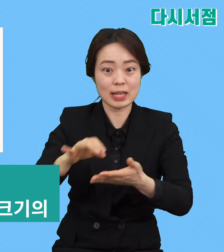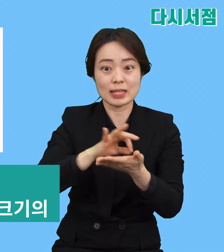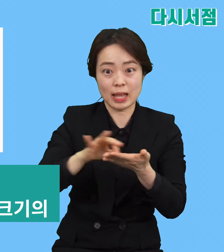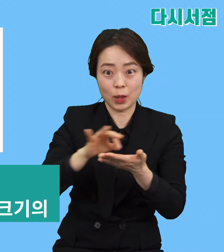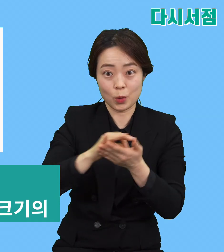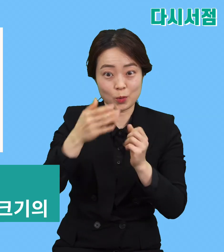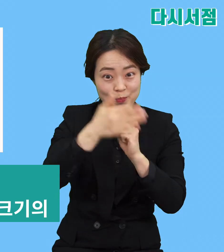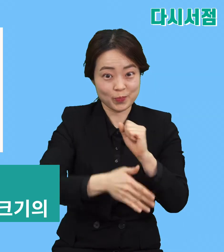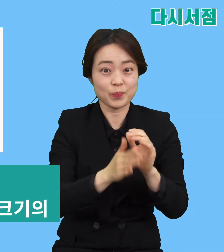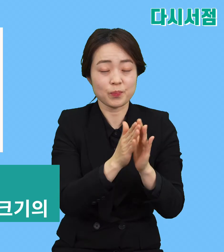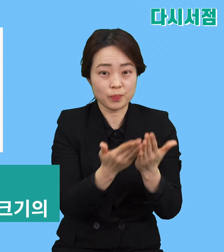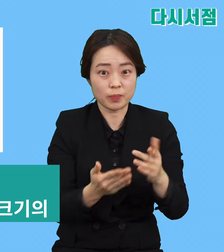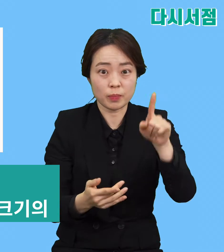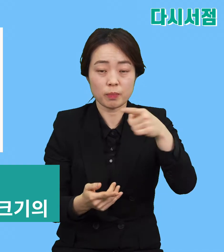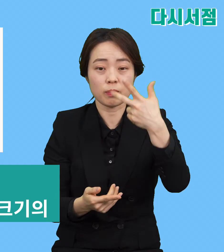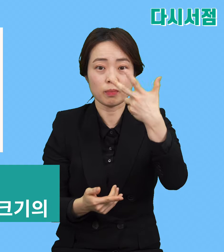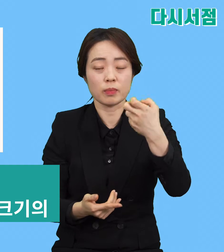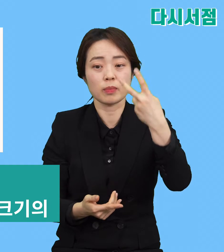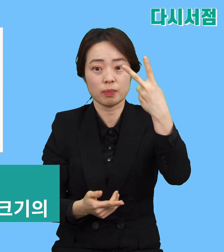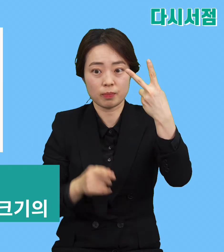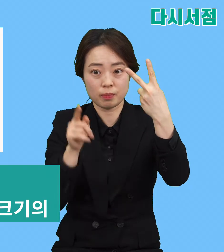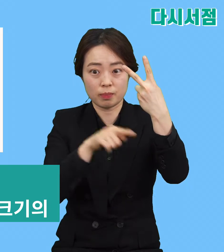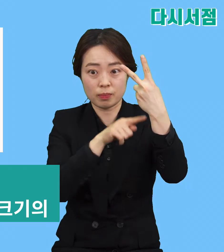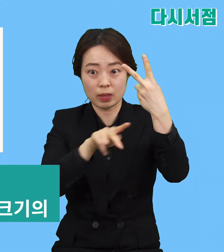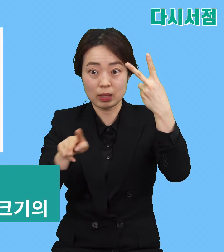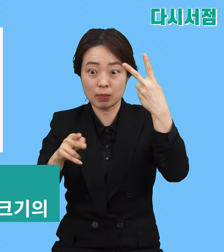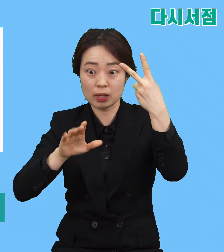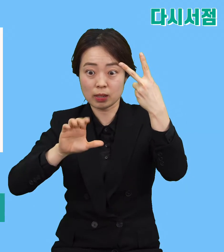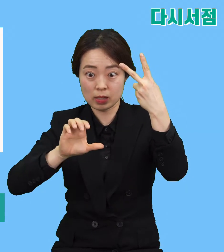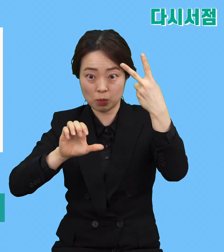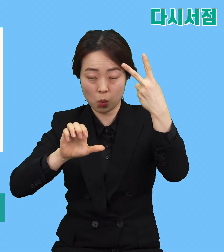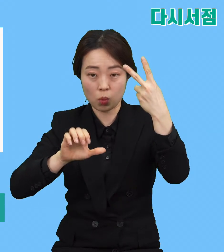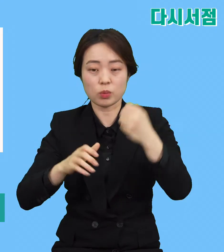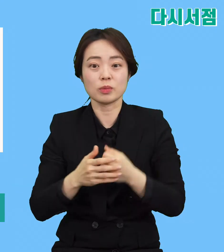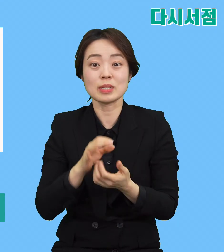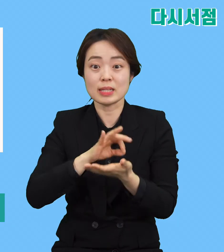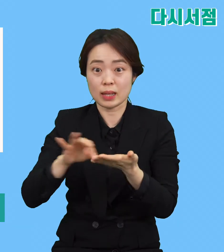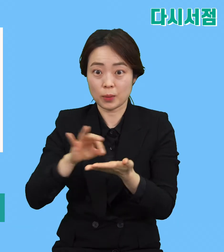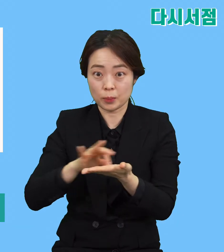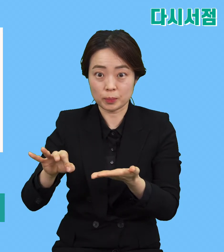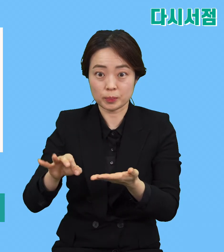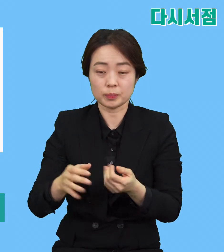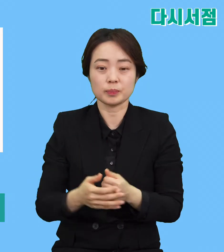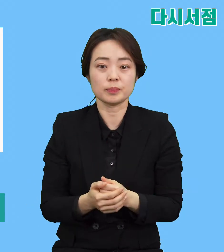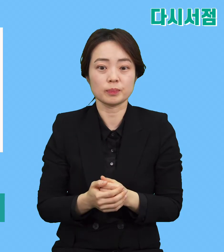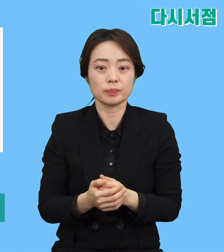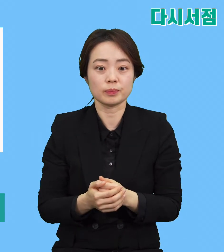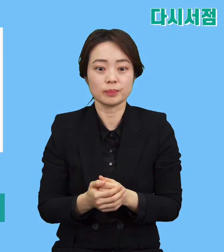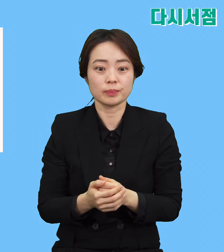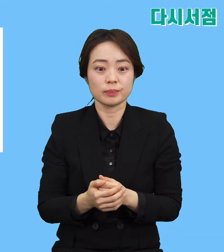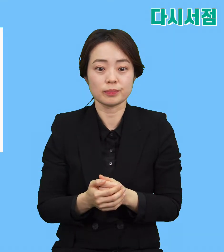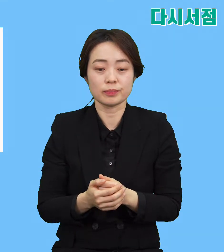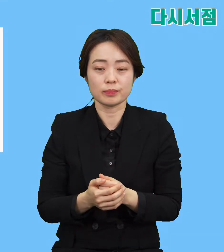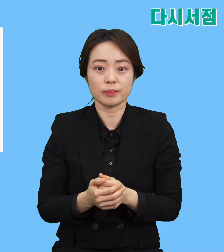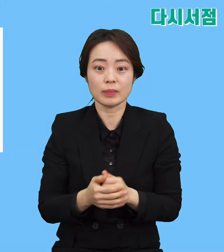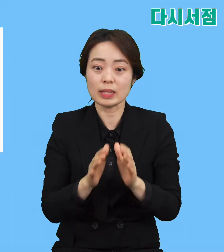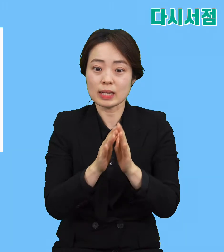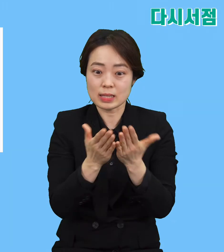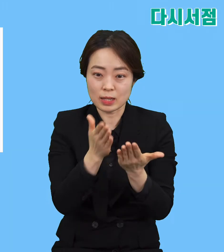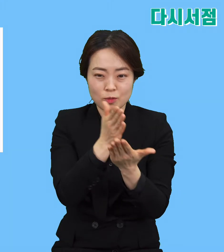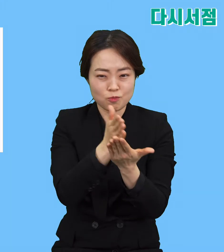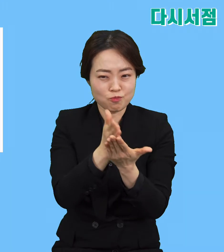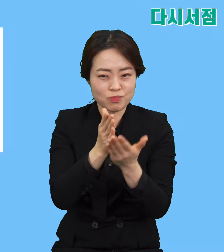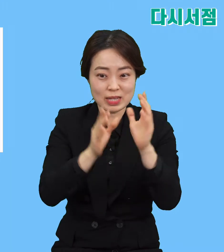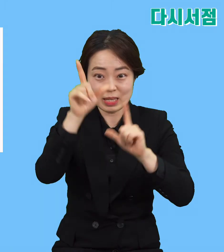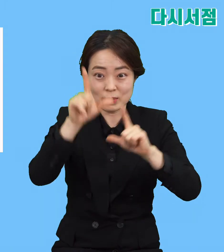사진집은 172 곱하기 245mm 크기의 크라운판 판형을 사용하고, 그 밖에도 도서